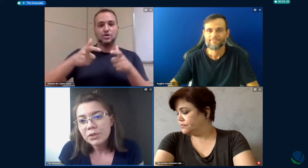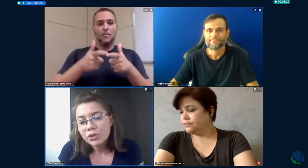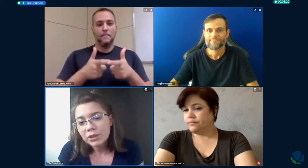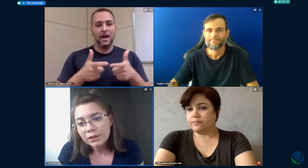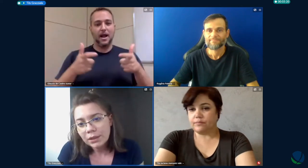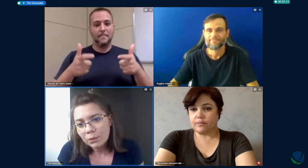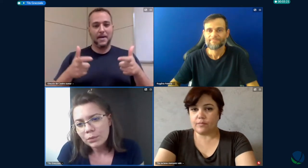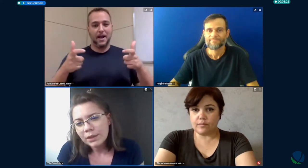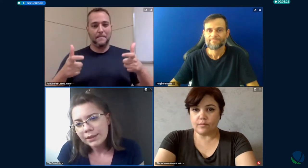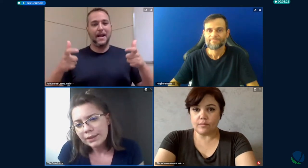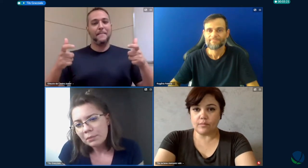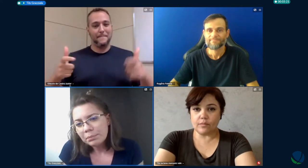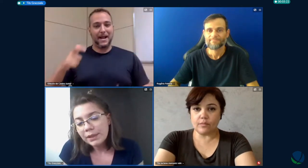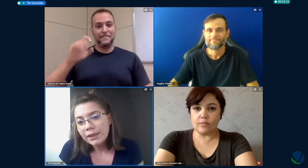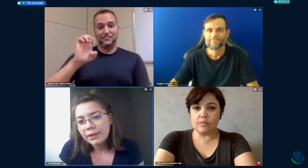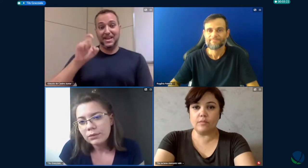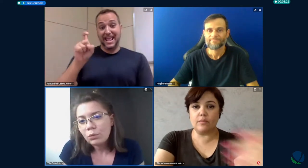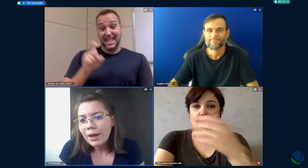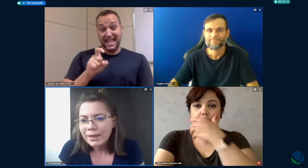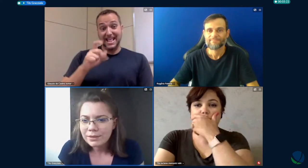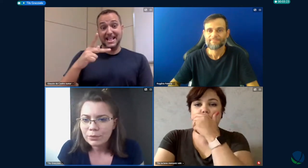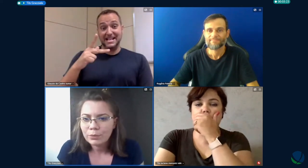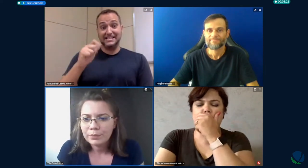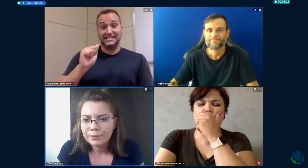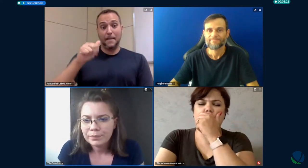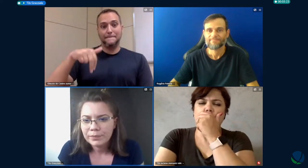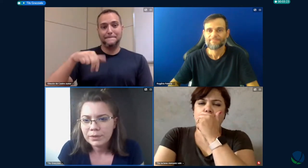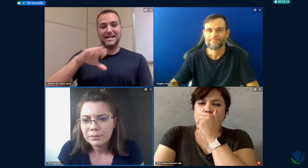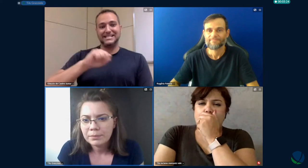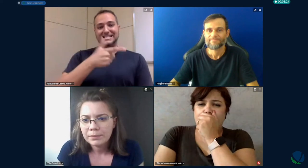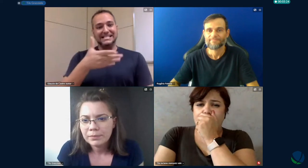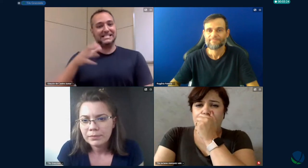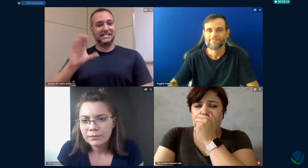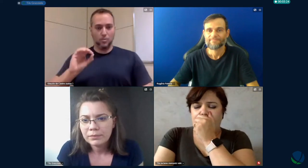e permitir, então, que amplie o léxico